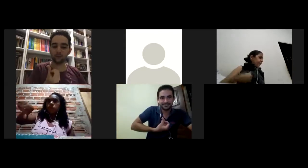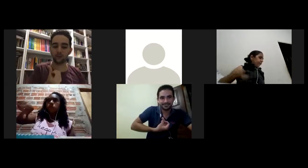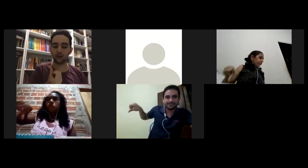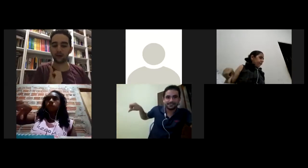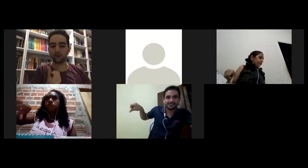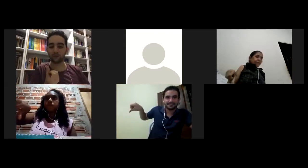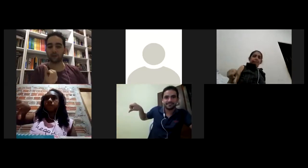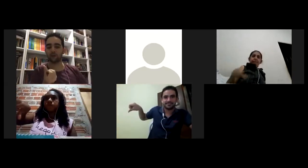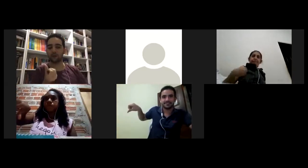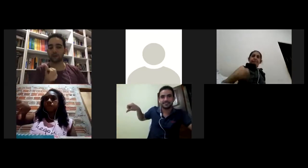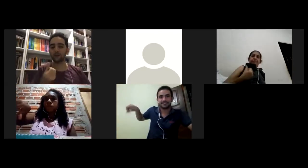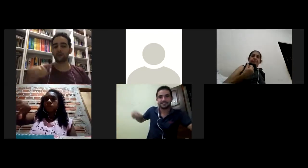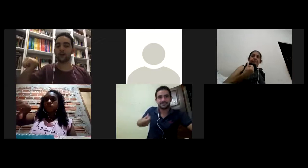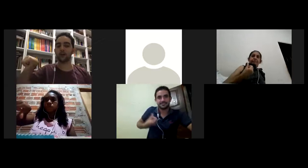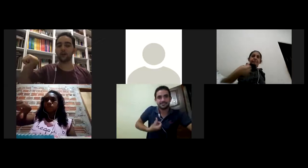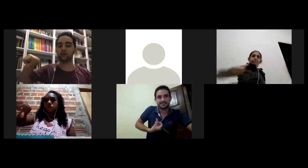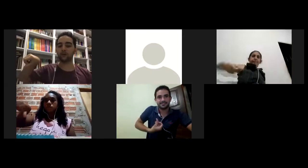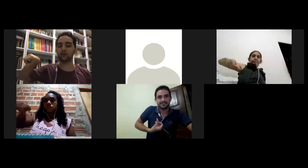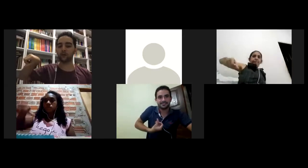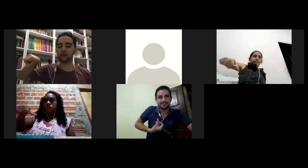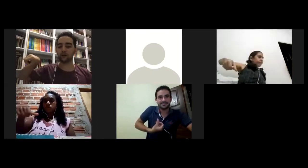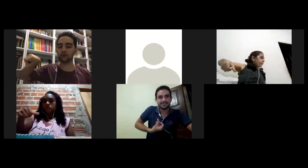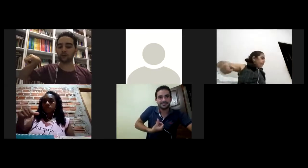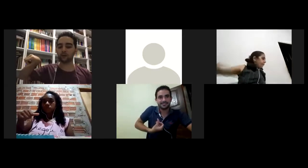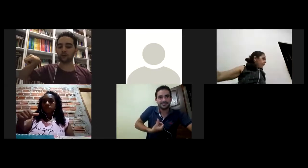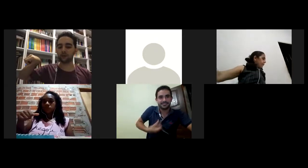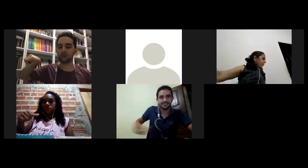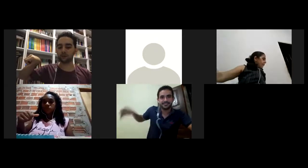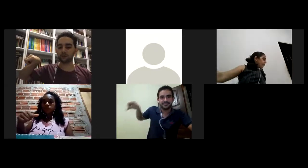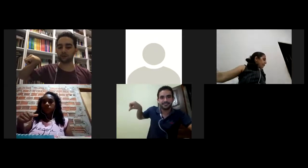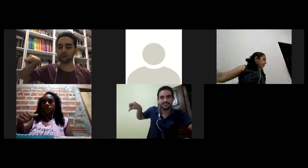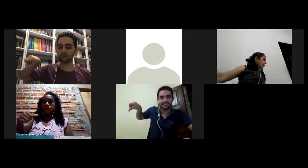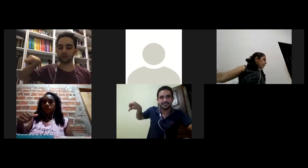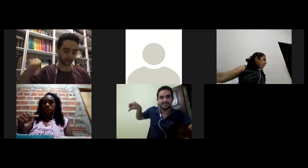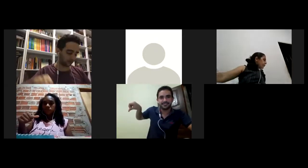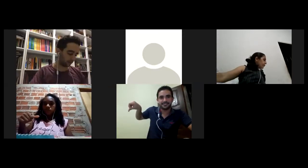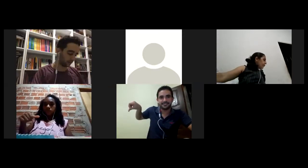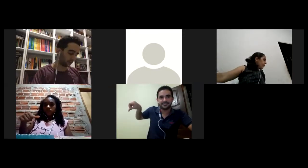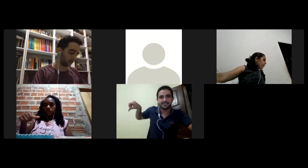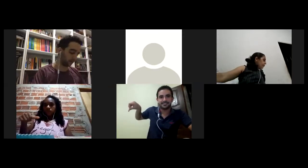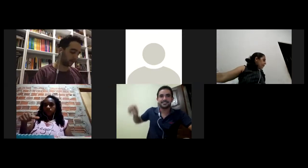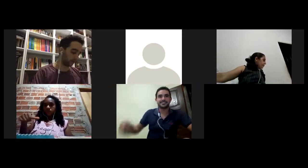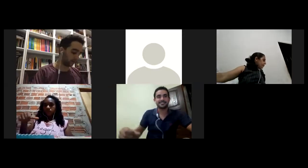6, o meu polegar fica apontado para cima, e o 9, meu polegar fica apontado para baixo.